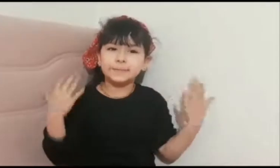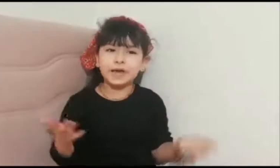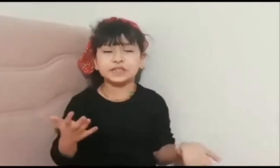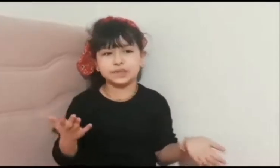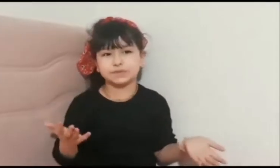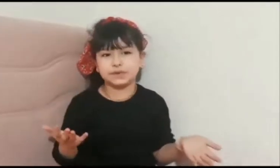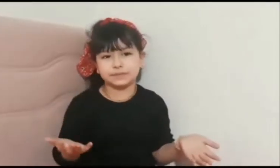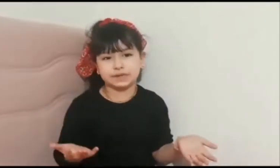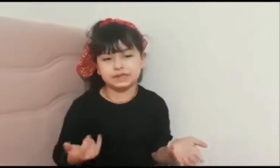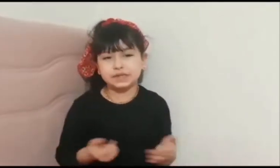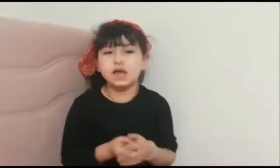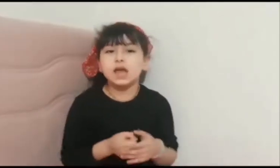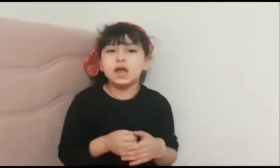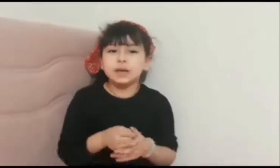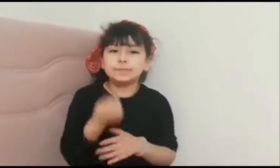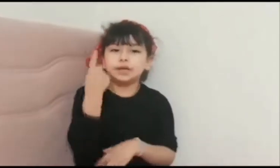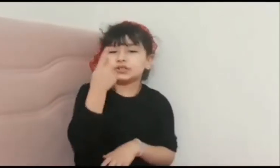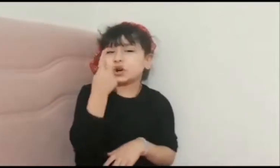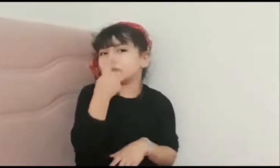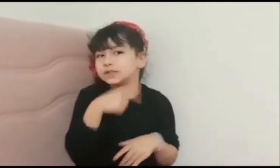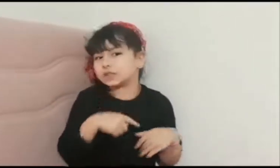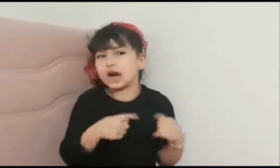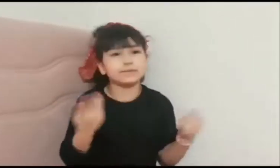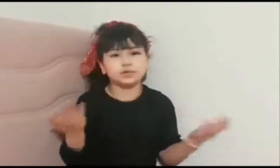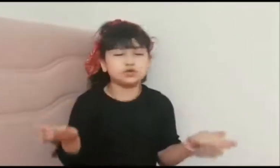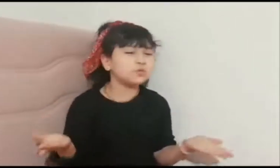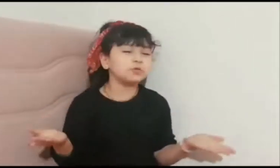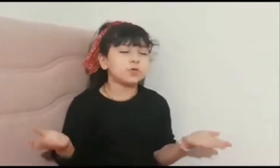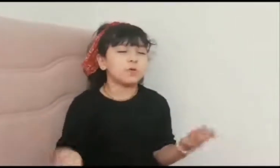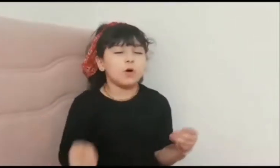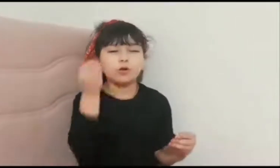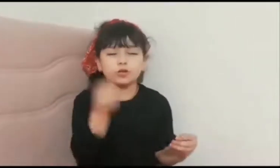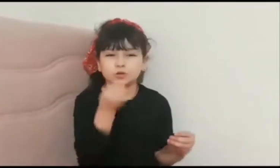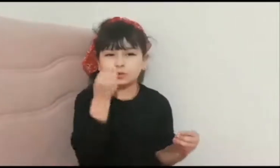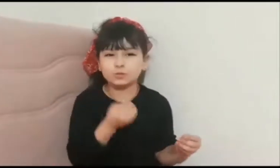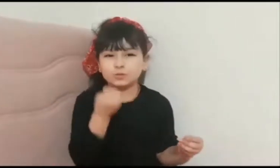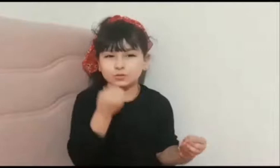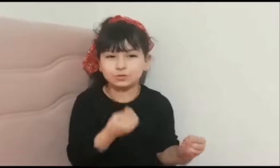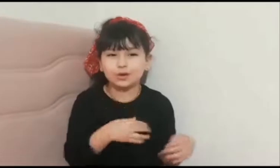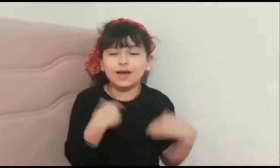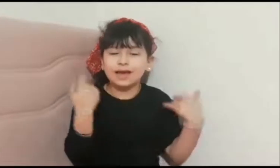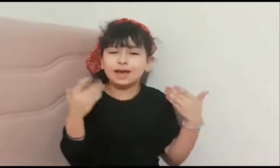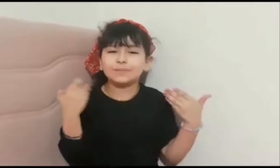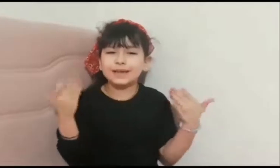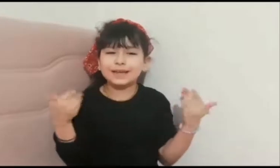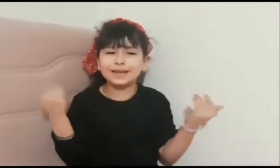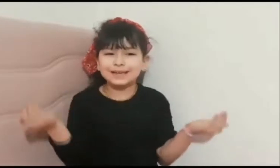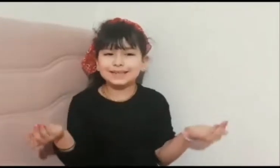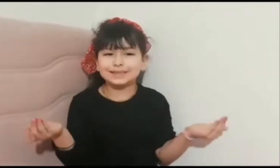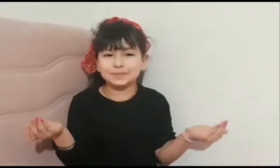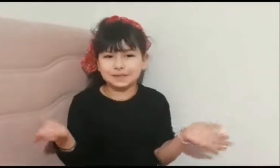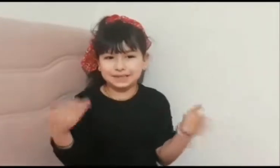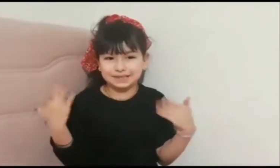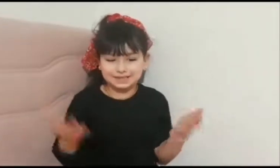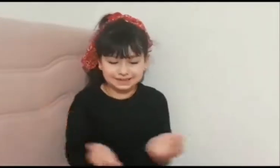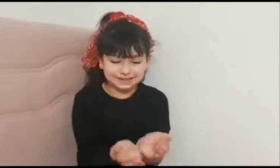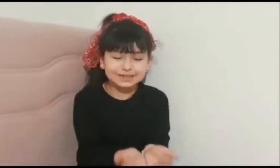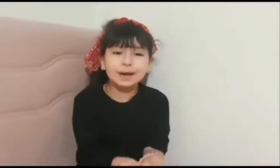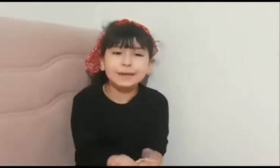pek cimriymiş. Bir çorba çıkarmış topu topu, o da sulumlu sulu. Hem neyle getirse benim nesiniz